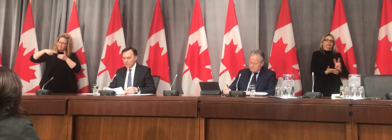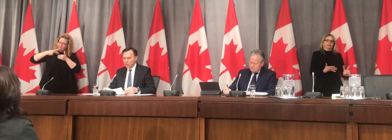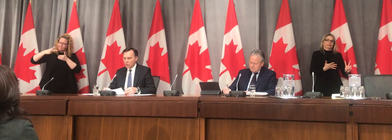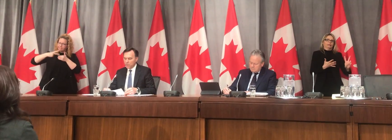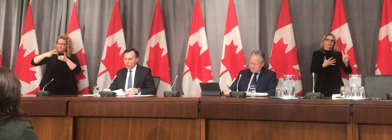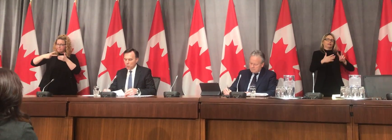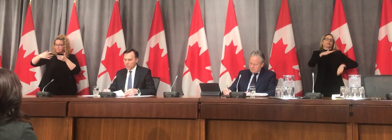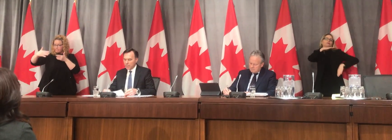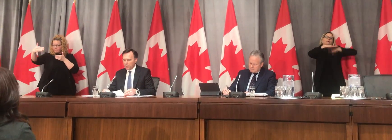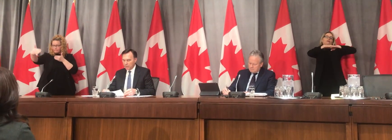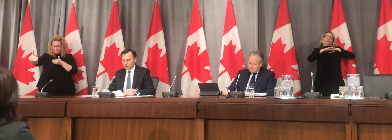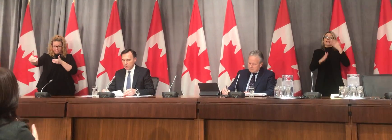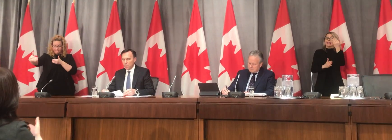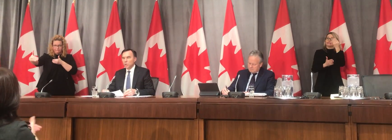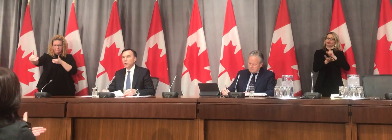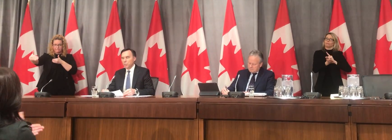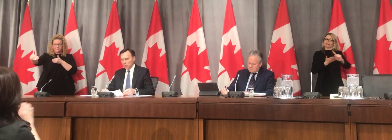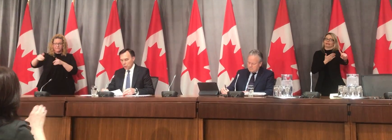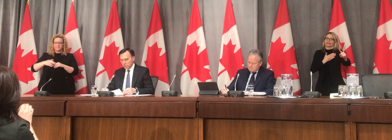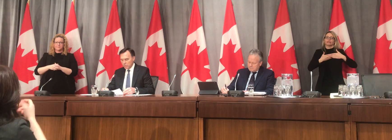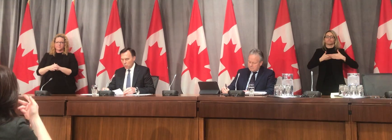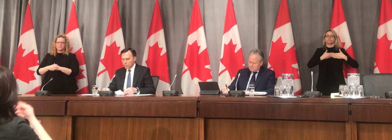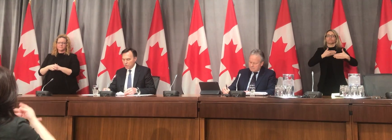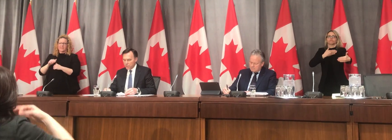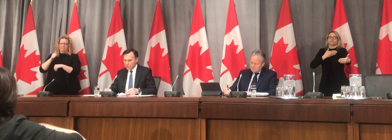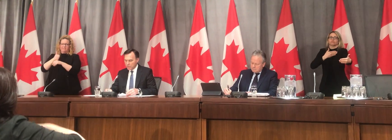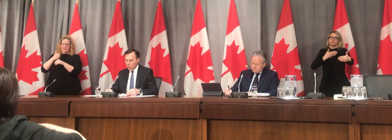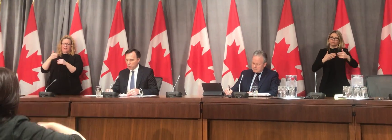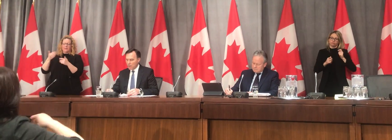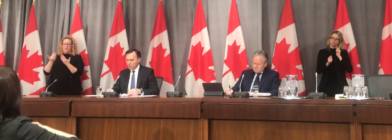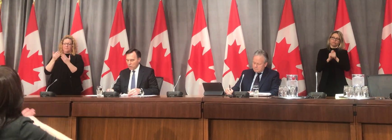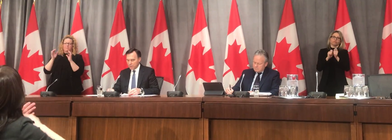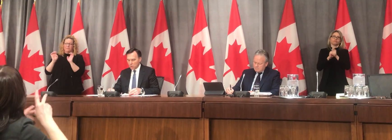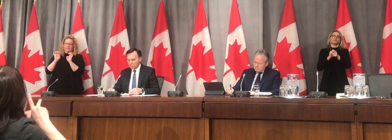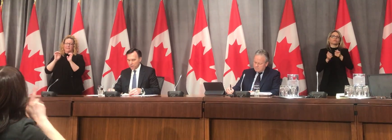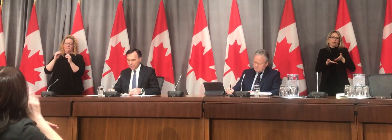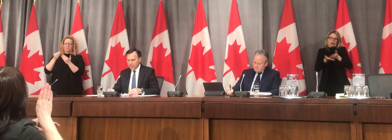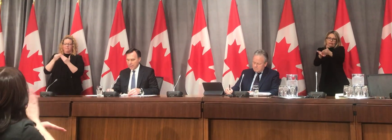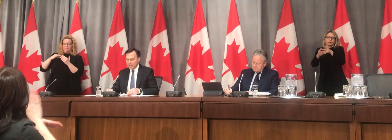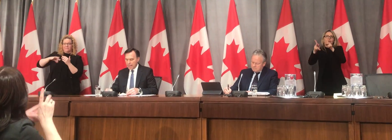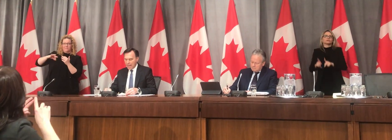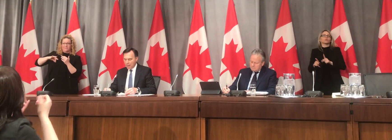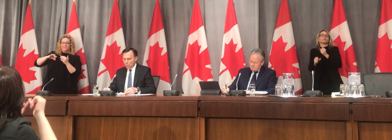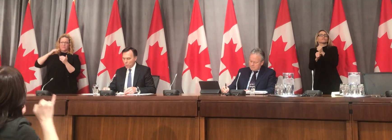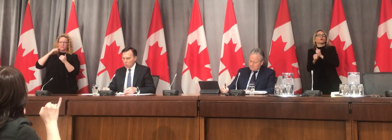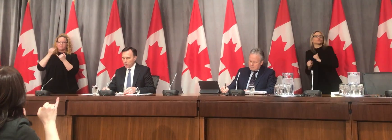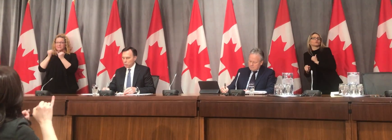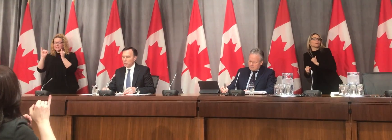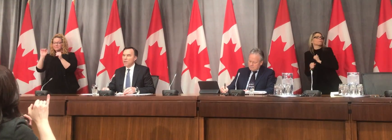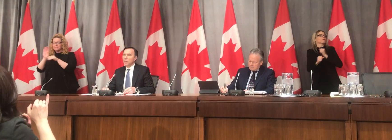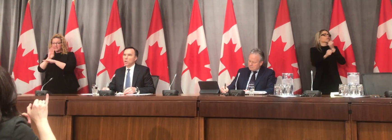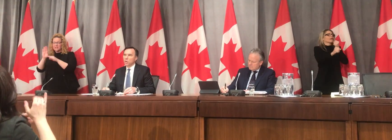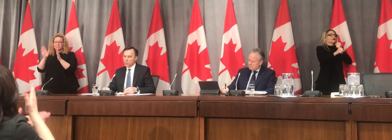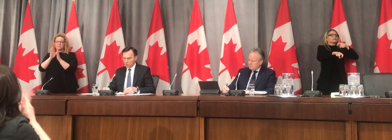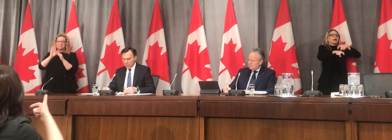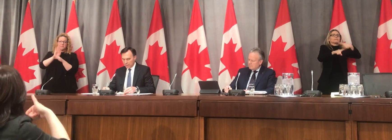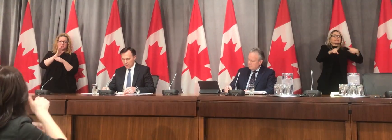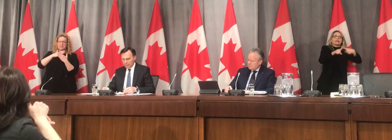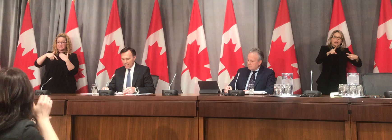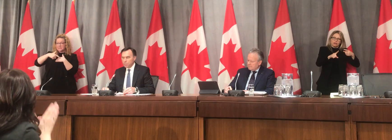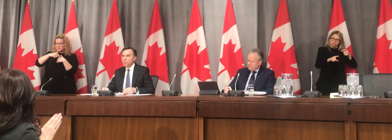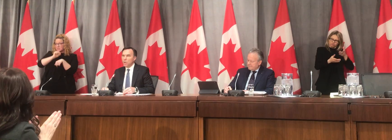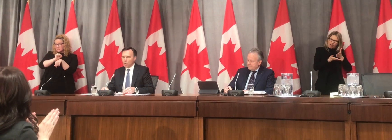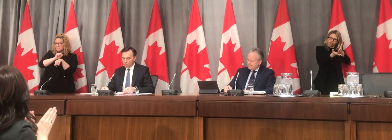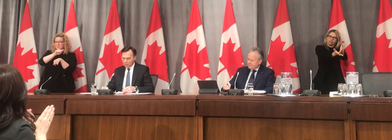offrira aux travailleurs autonomes canadiens, aux entrepreneurs, aux pigistes, aux travailleurs à temps partiel, à bon nombre de nos travailleurs